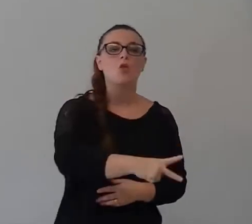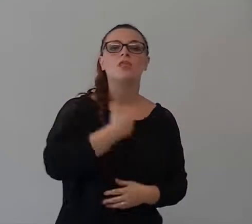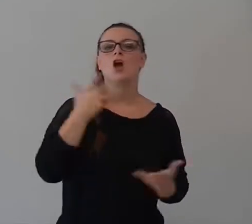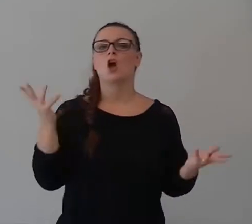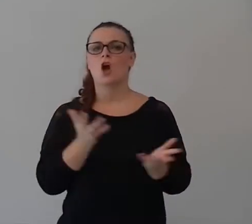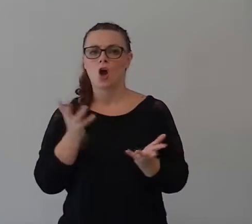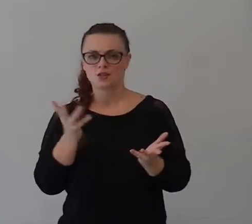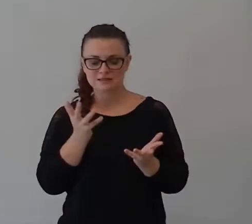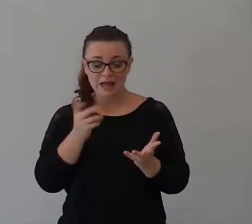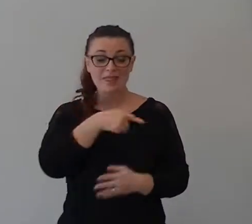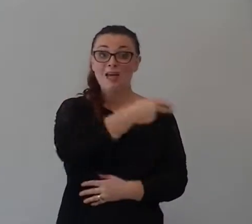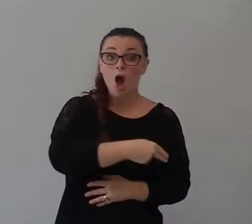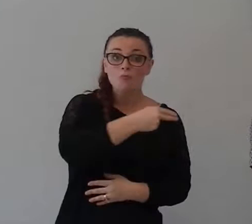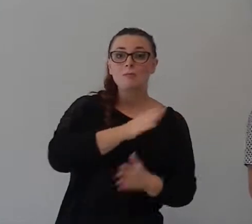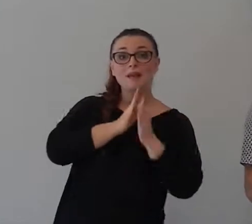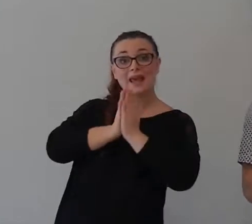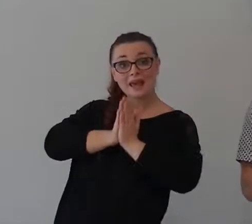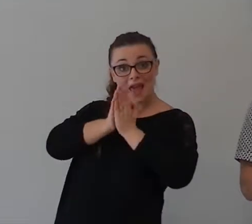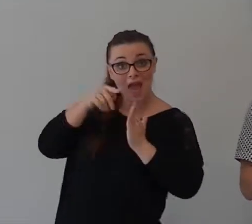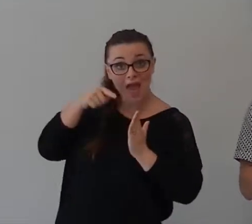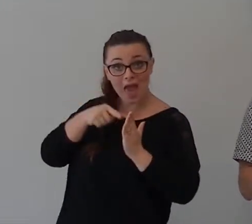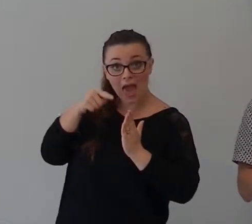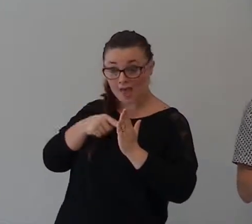Perché? Perché nel primo capitolo di Daniele